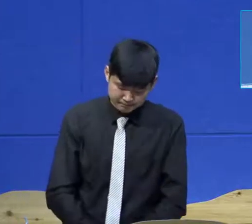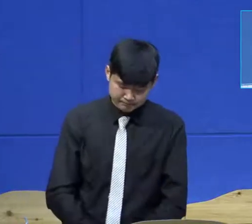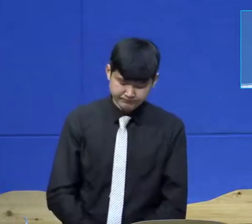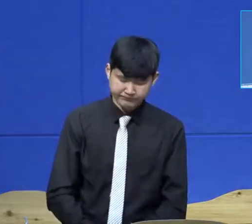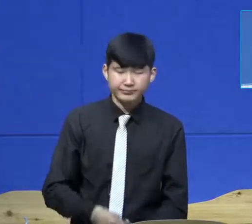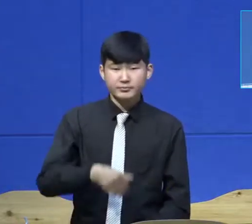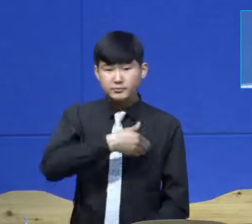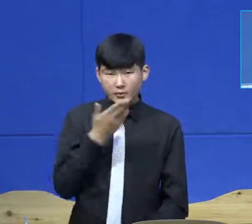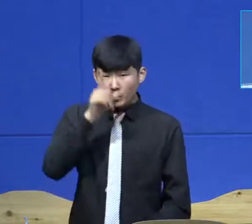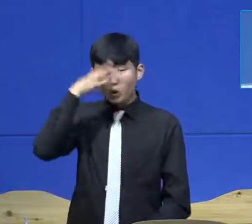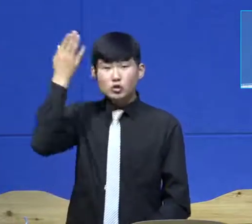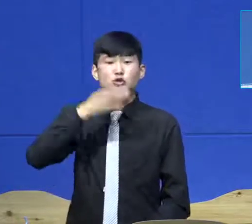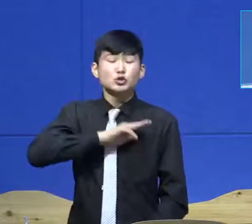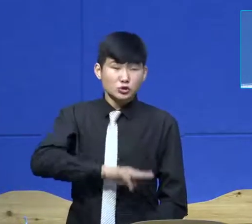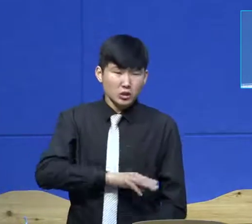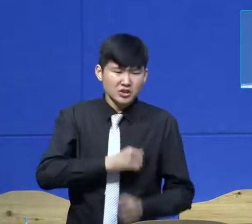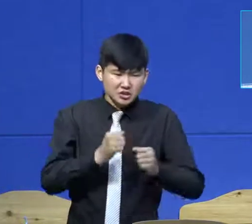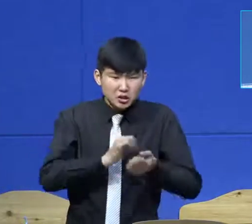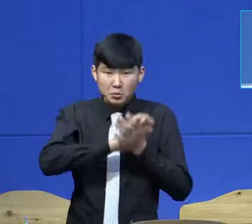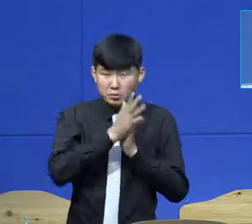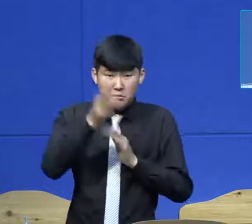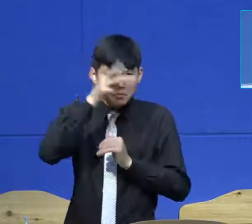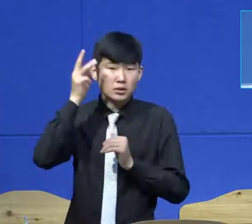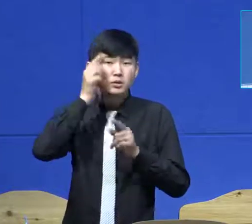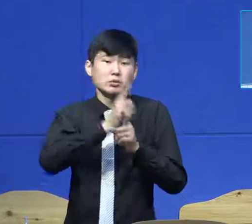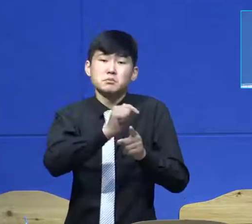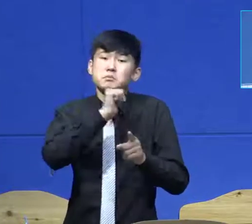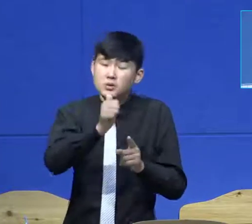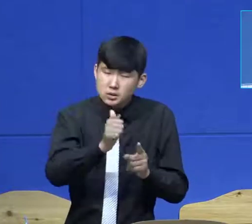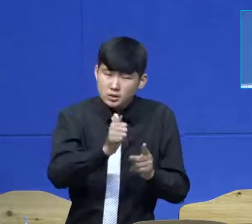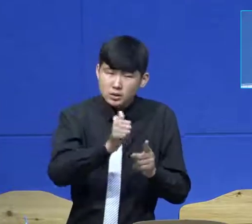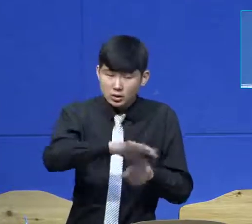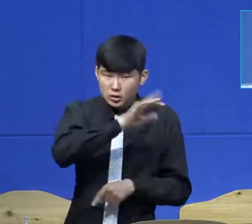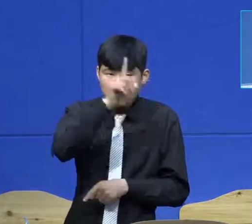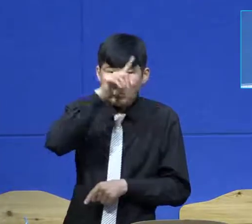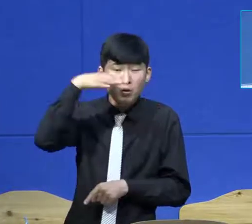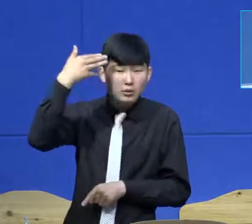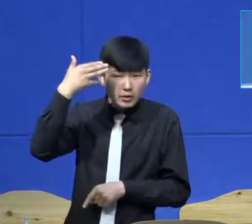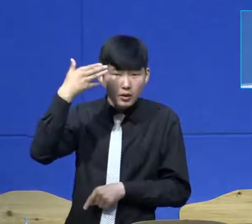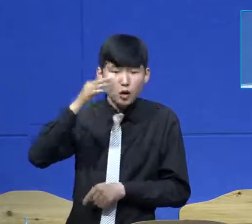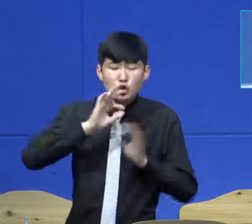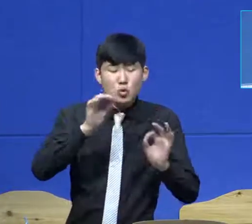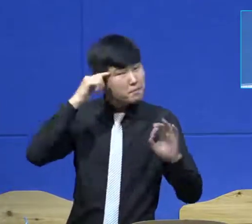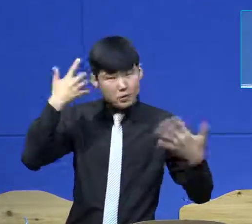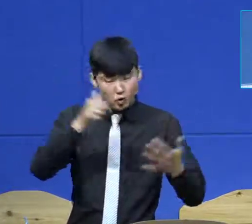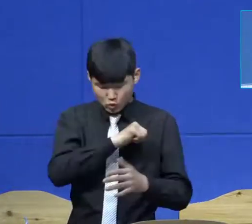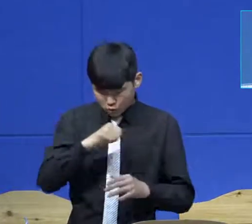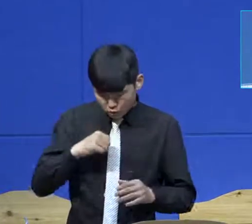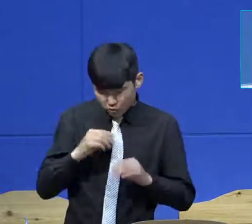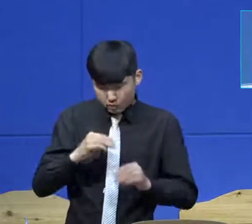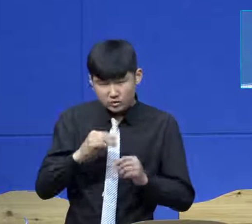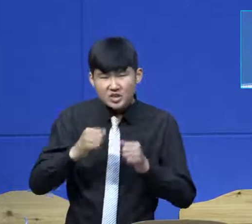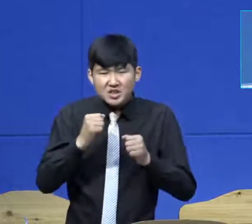Тэд бурхны төлөө хичээл зүтгэлтэй боловч энэ мэдлэгийн дагуу биш. Тэд бурхны зөвхөн байдлыг мэдхгүй өөрсдийн хийгээ